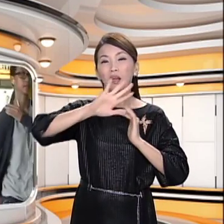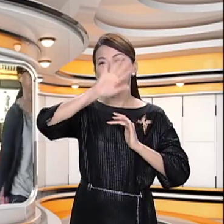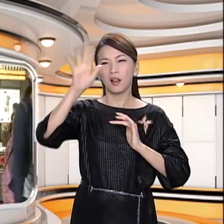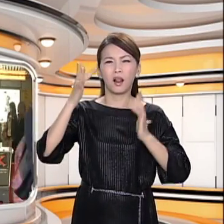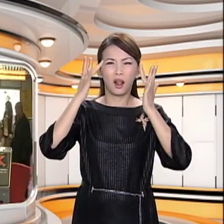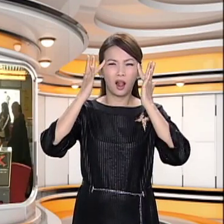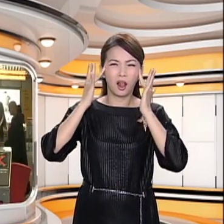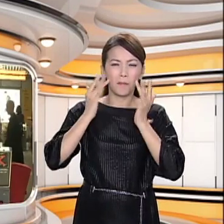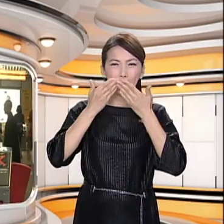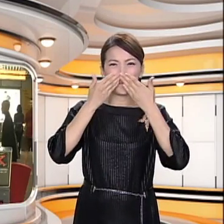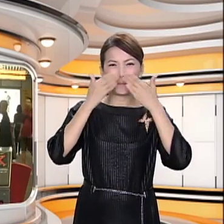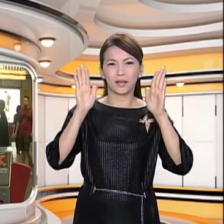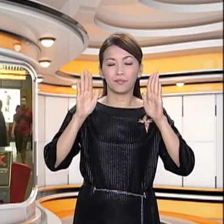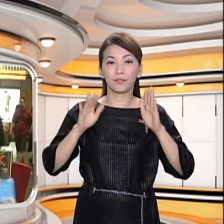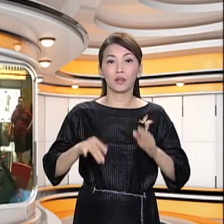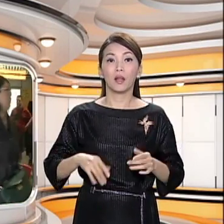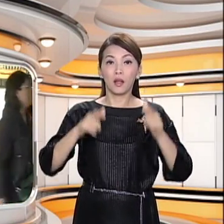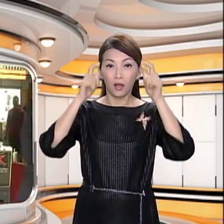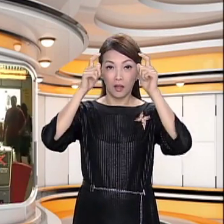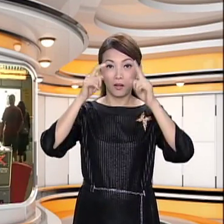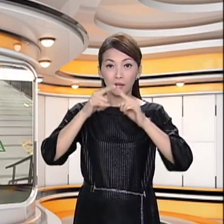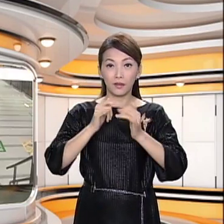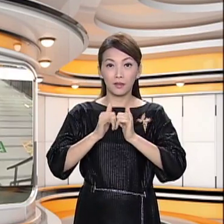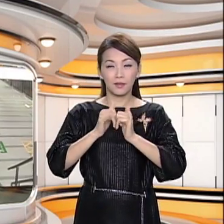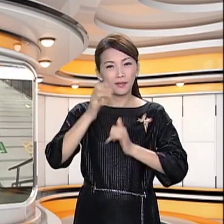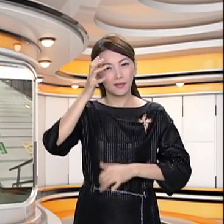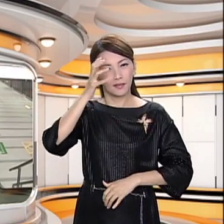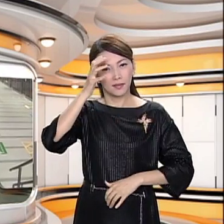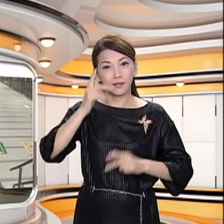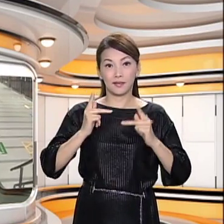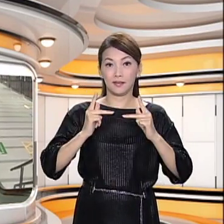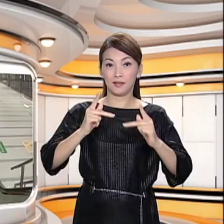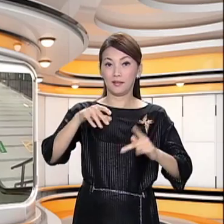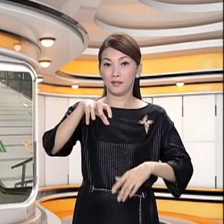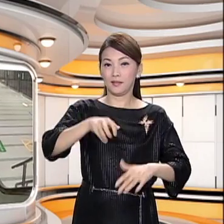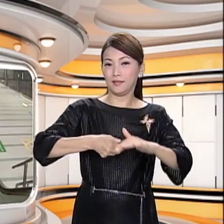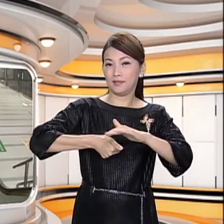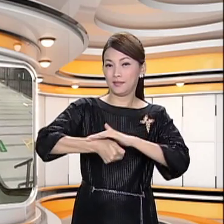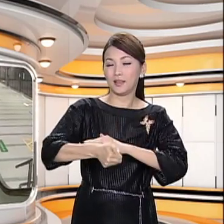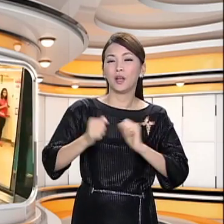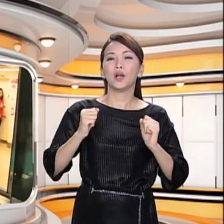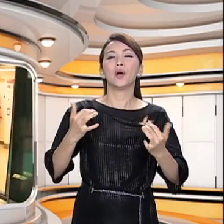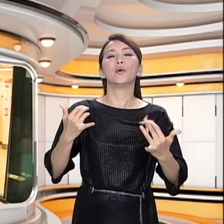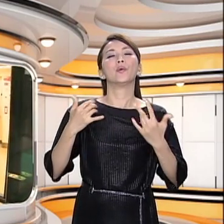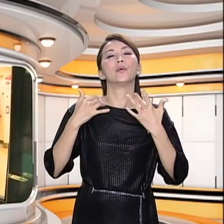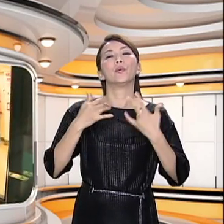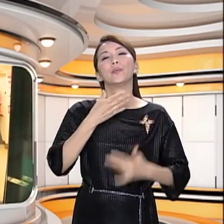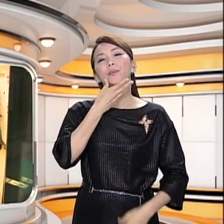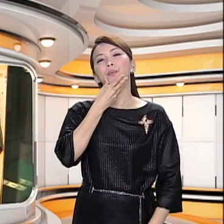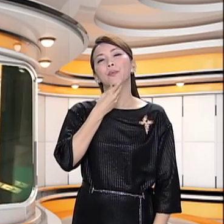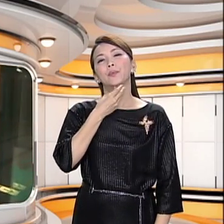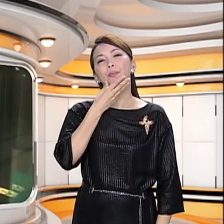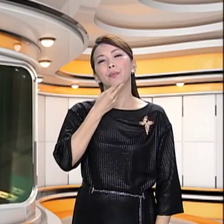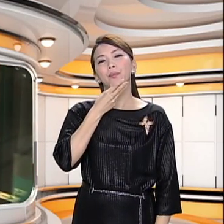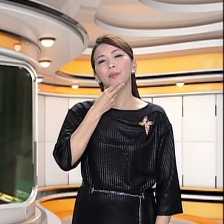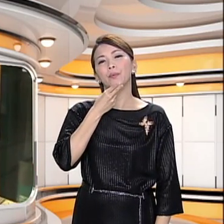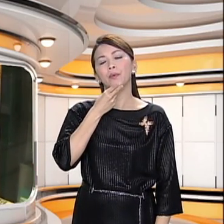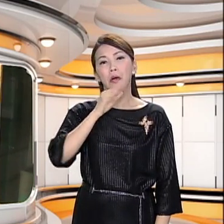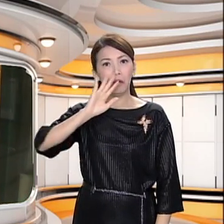夏天高温的天气让许多民众吃不消，想要搭乘高雄捷运消消暑，却因为有一些